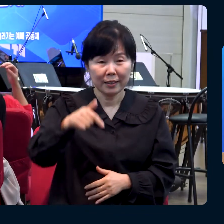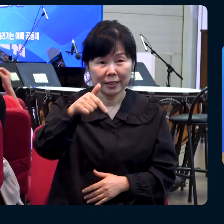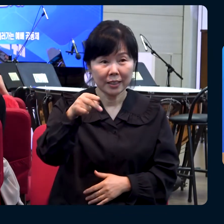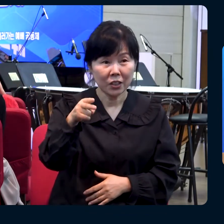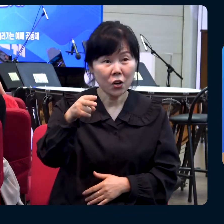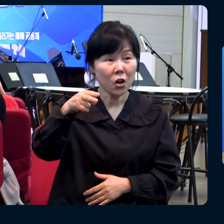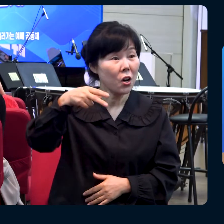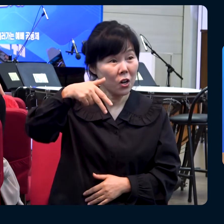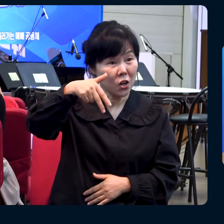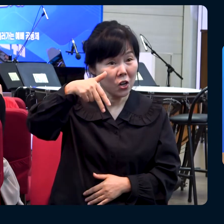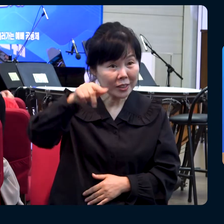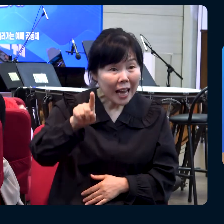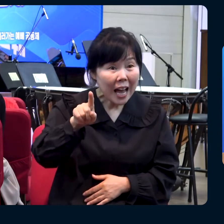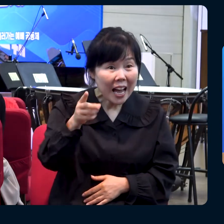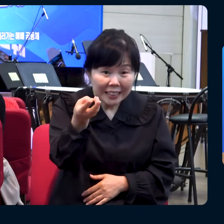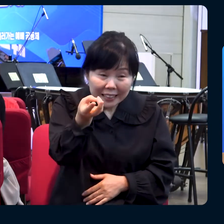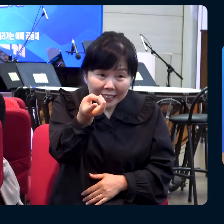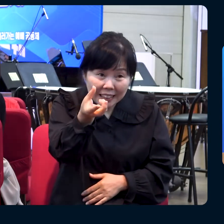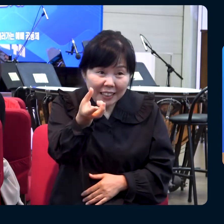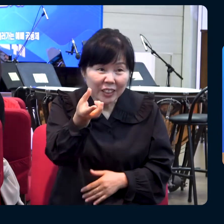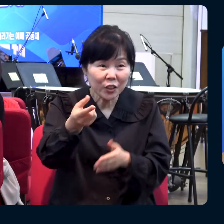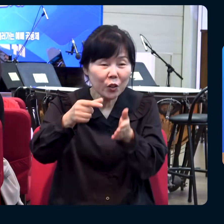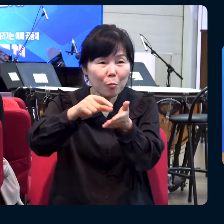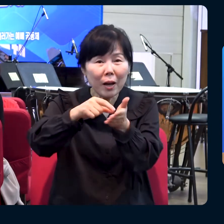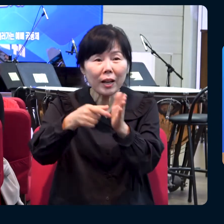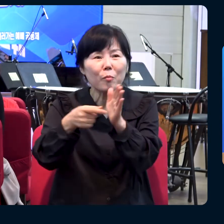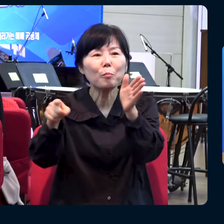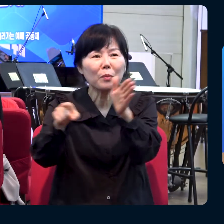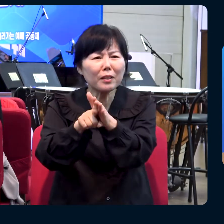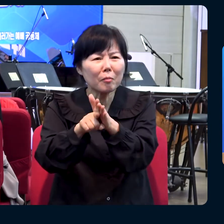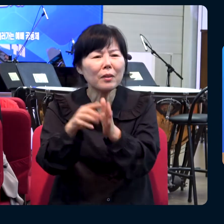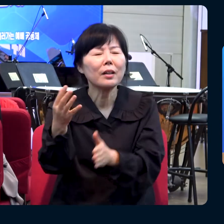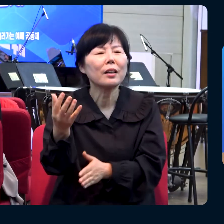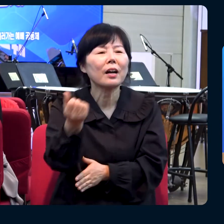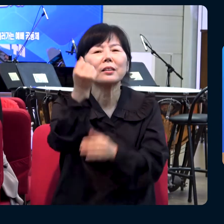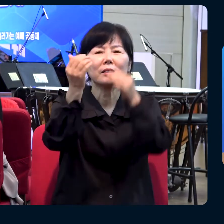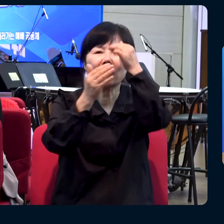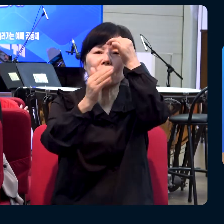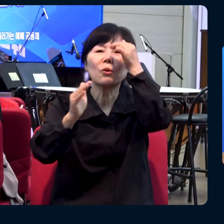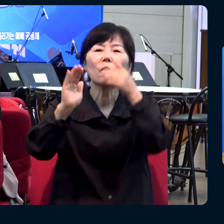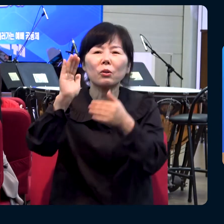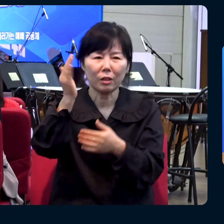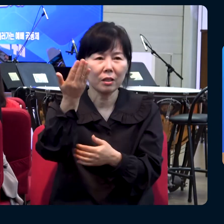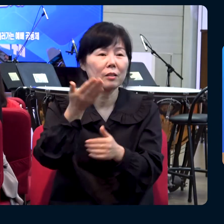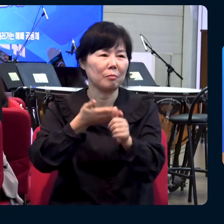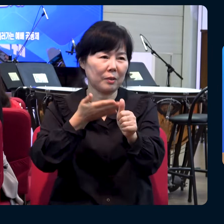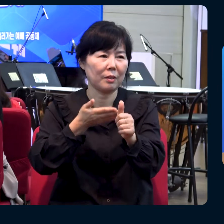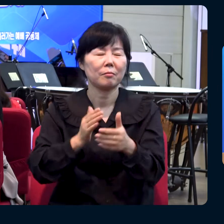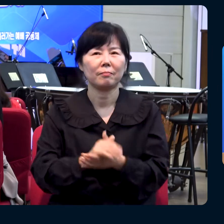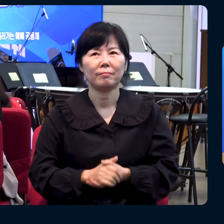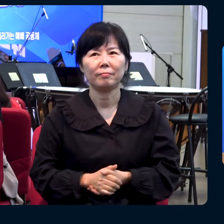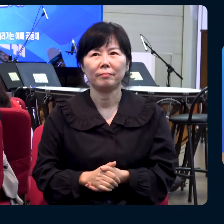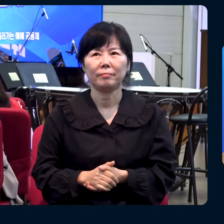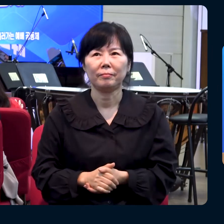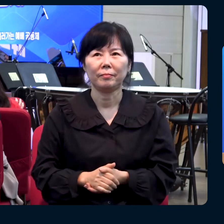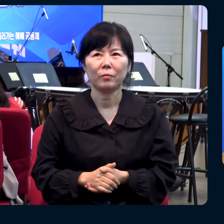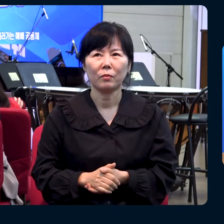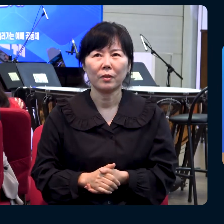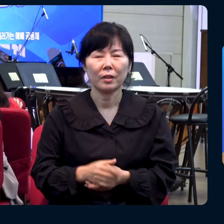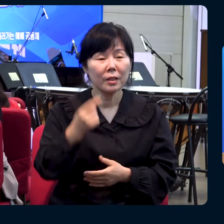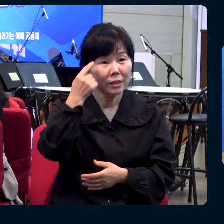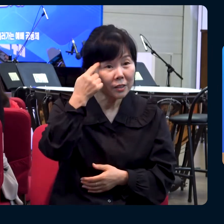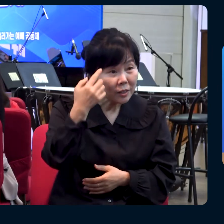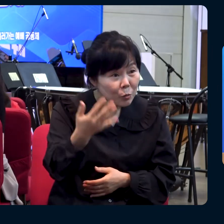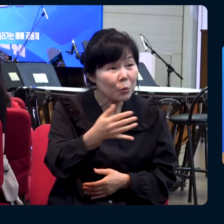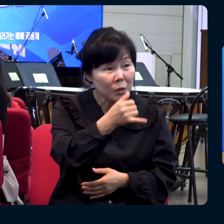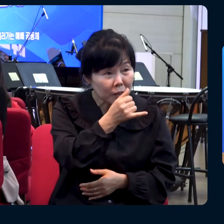겨자씨만 해도 좋으니까 진짜 믿음을 가지는 성도가 되시길 바랍니다. 제가 먼저 이 다윗과 골리앗 얘기를 나누면서